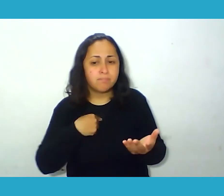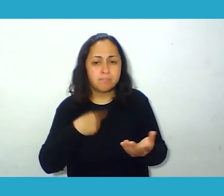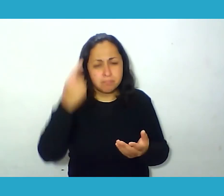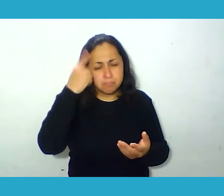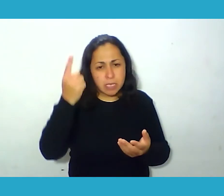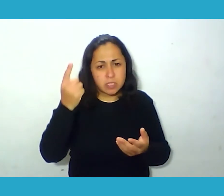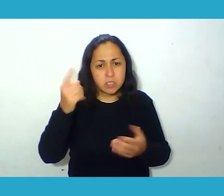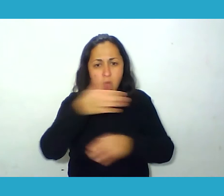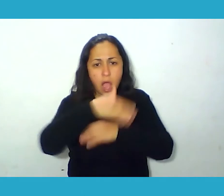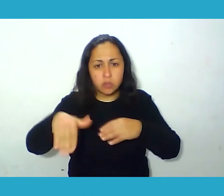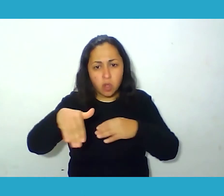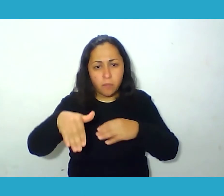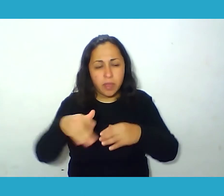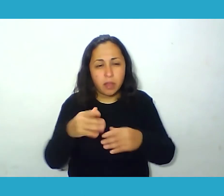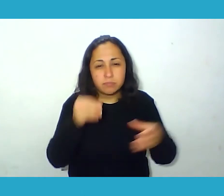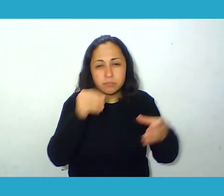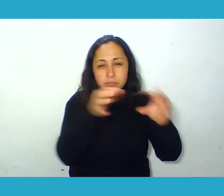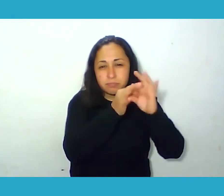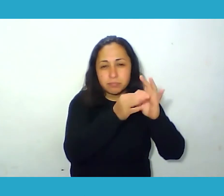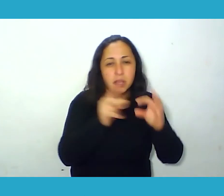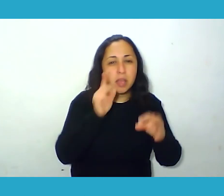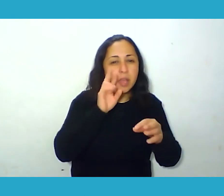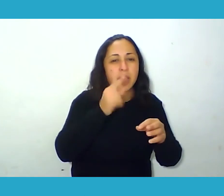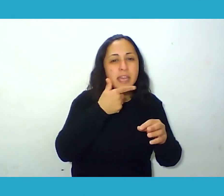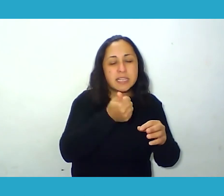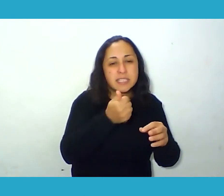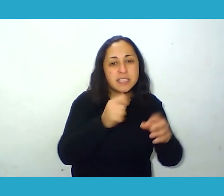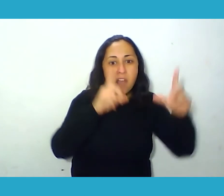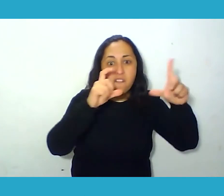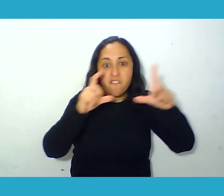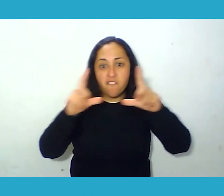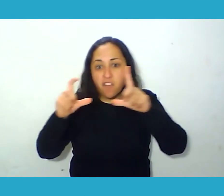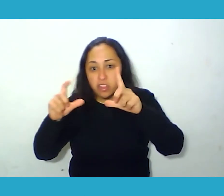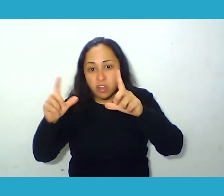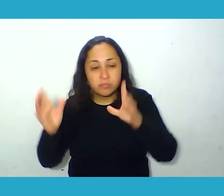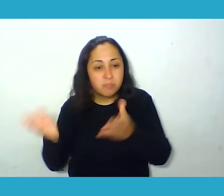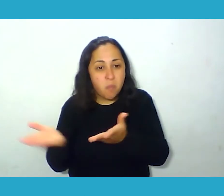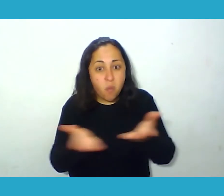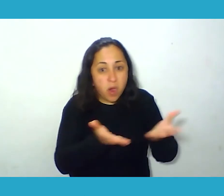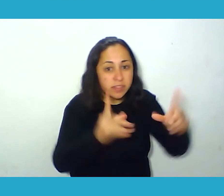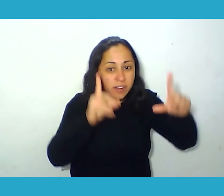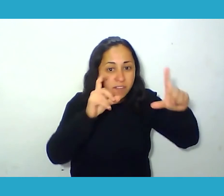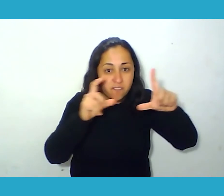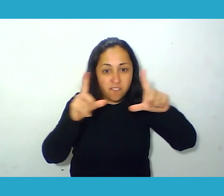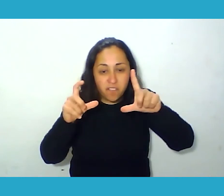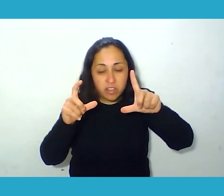de Punilla forma parte del IRSA. Pretende mostrar a través del chat una foto del recorrido en donde se muestran